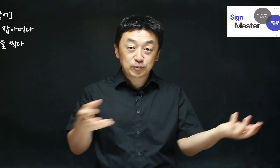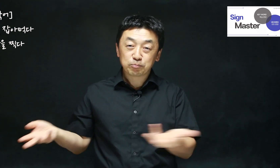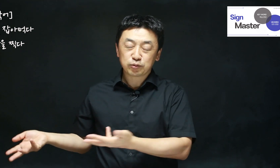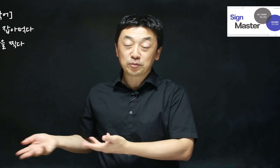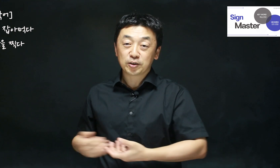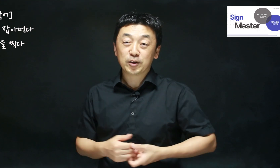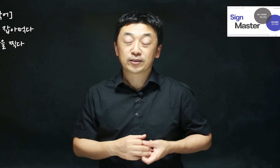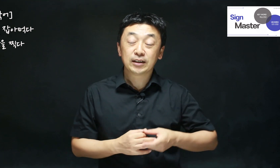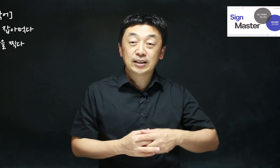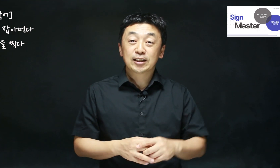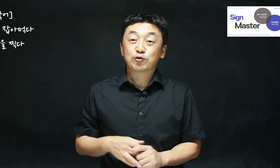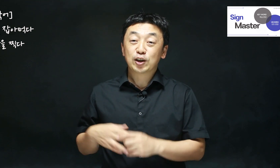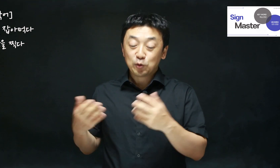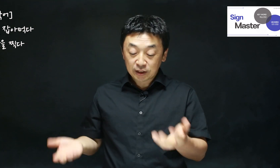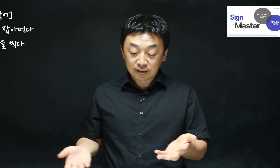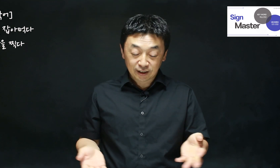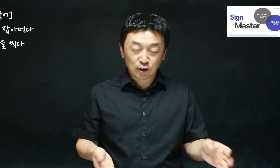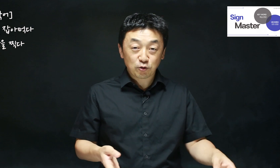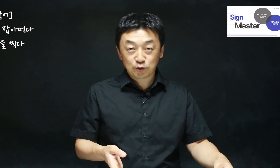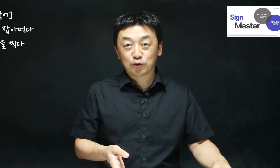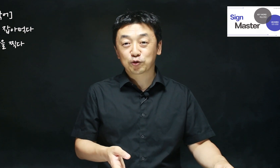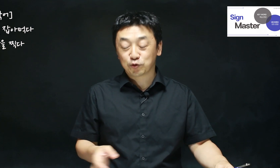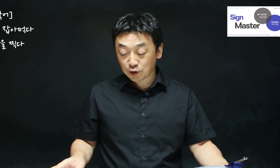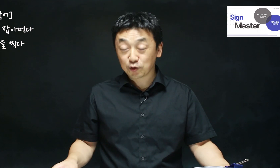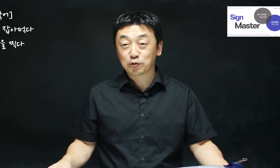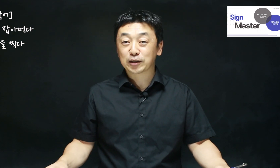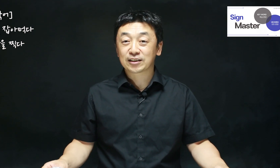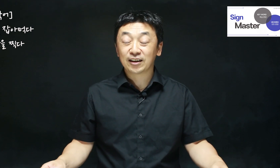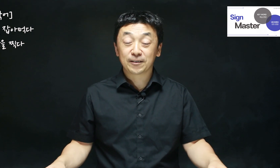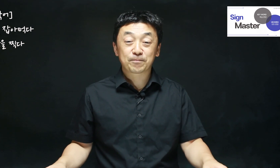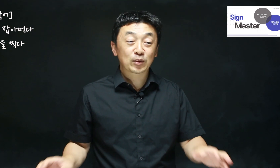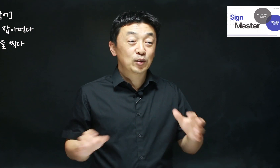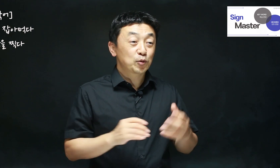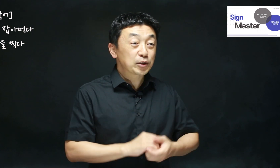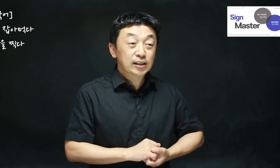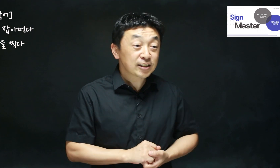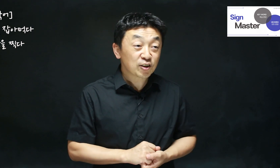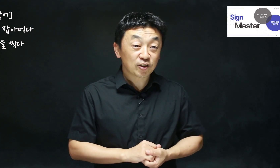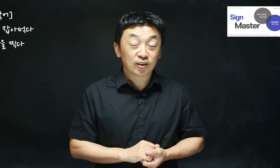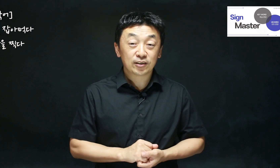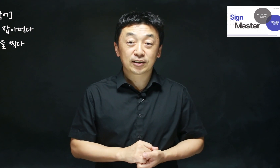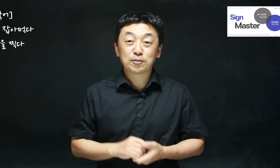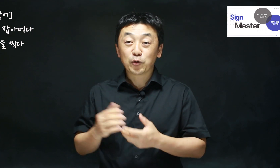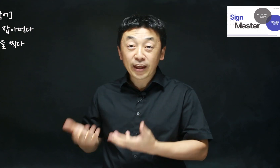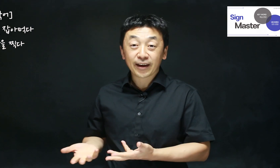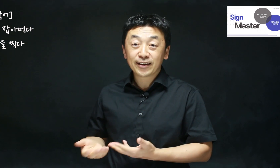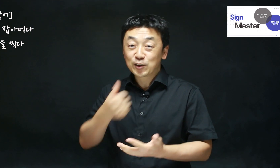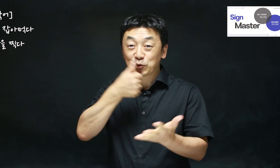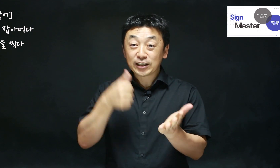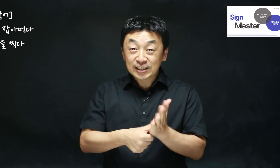풀어버리면 나중에 농인들이 거꾸로 국어를 공부하실 때 도장을 찍었어가 뭔데? 도장을